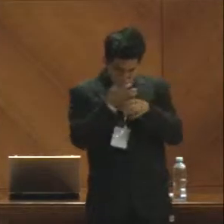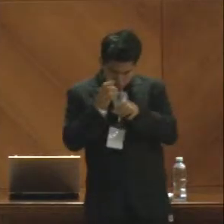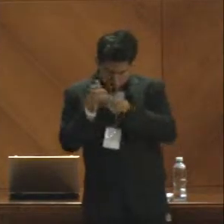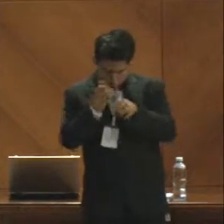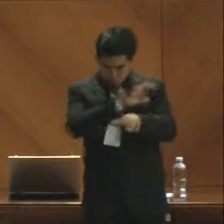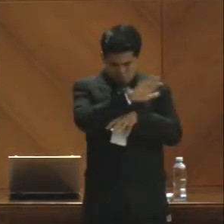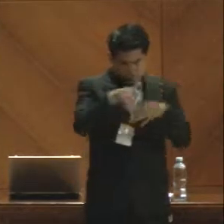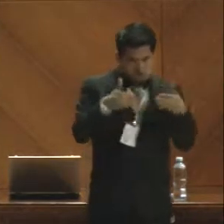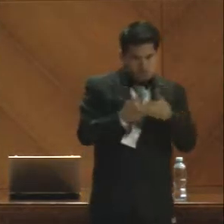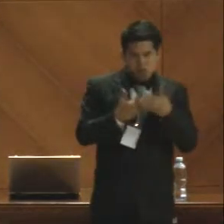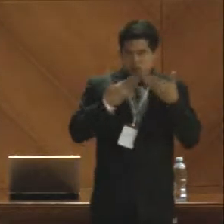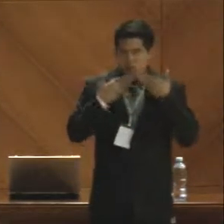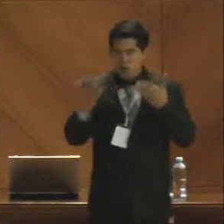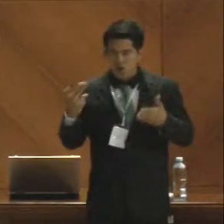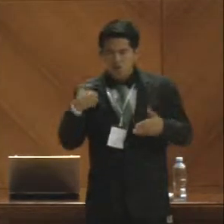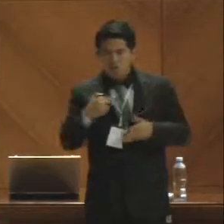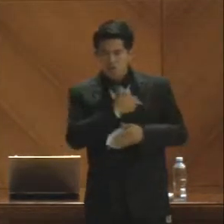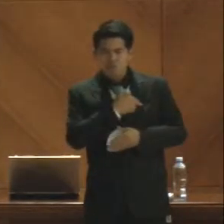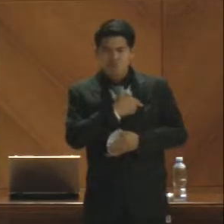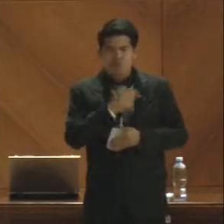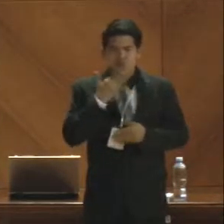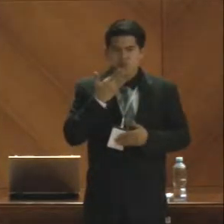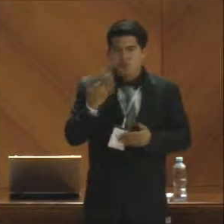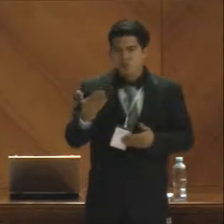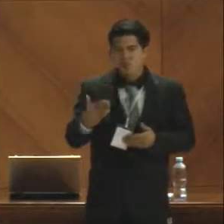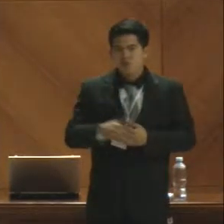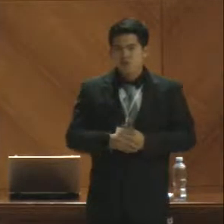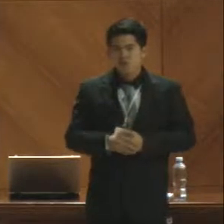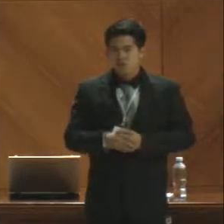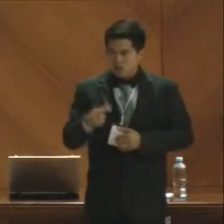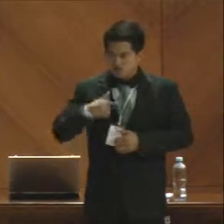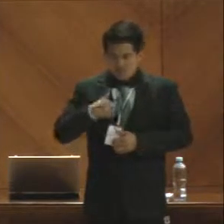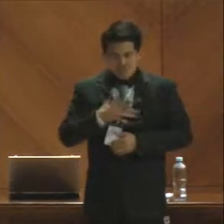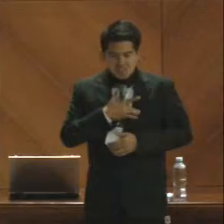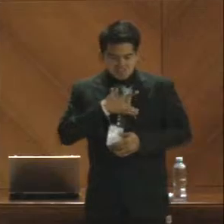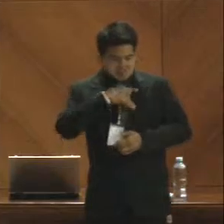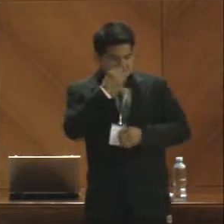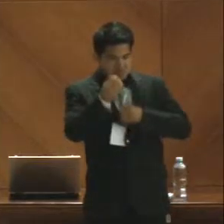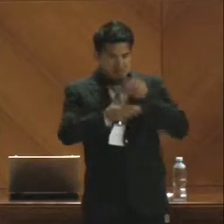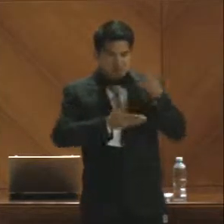Eso es la apropiación tecnológica. Él cuando comenta esta experiencia dice que los